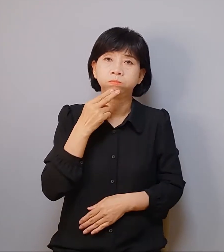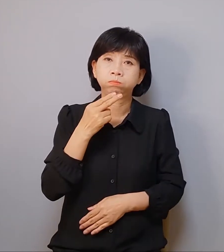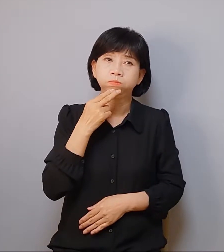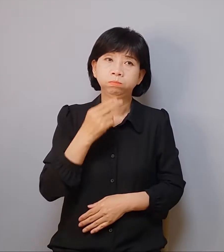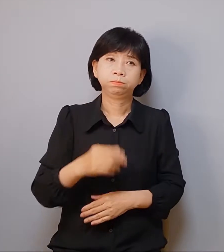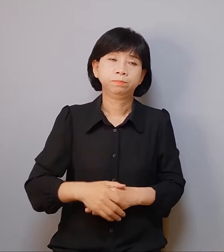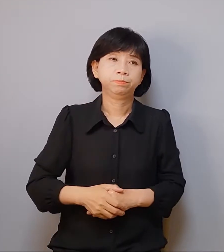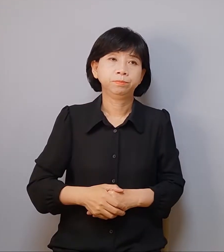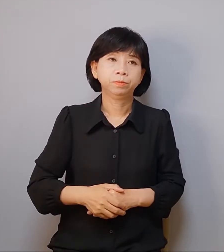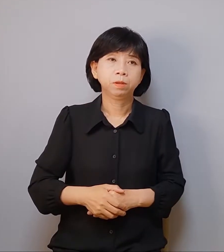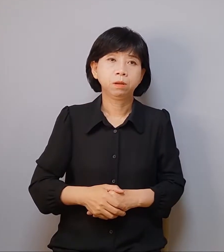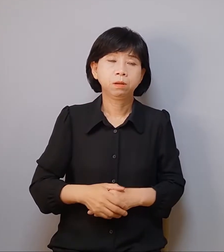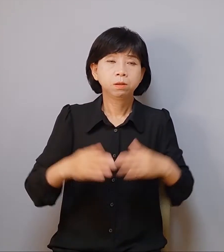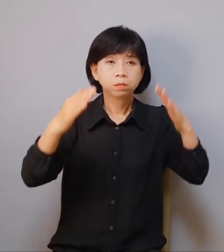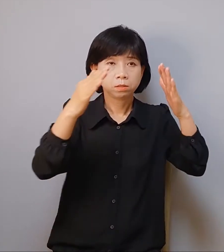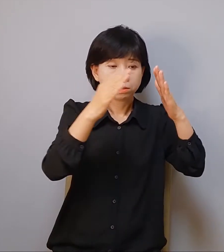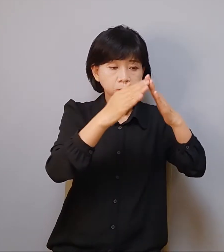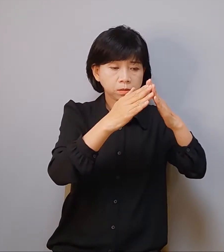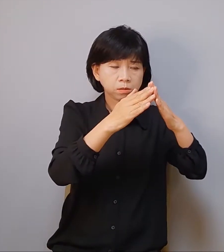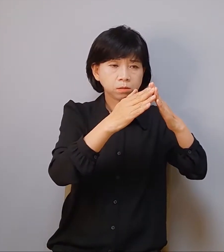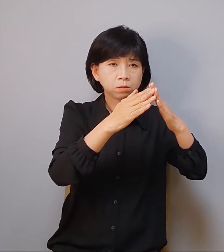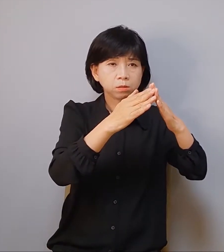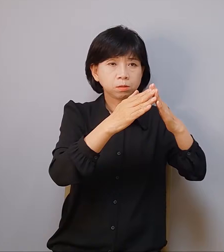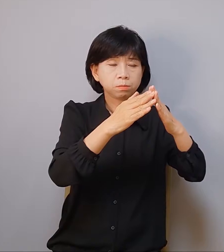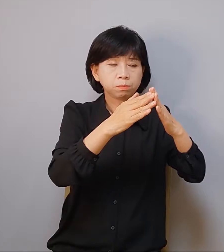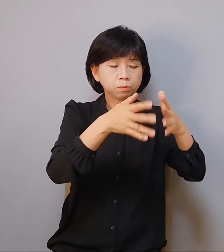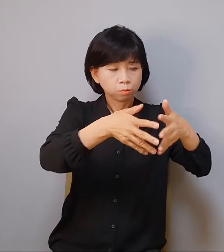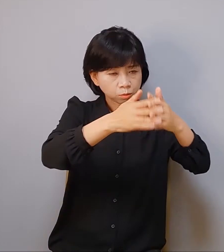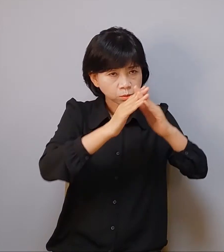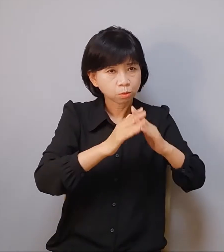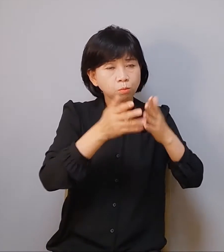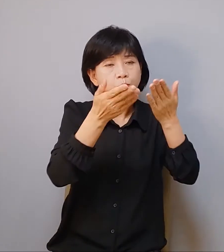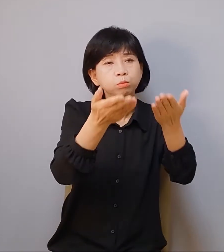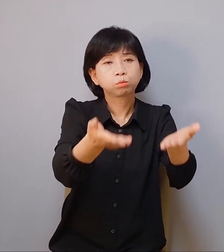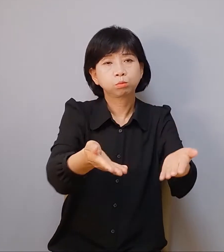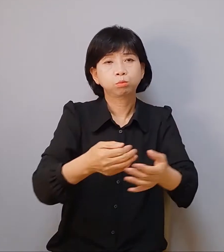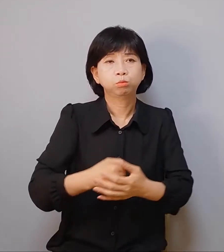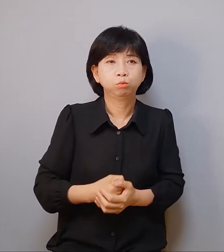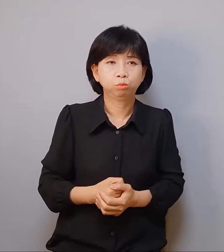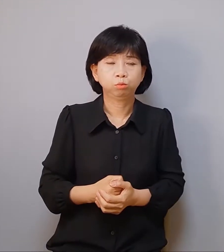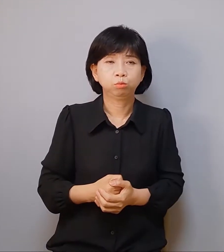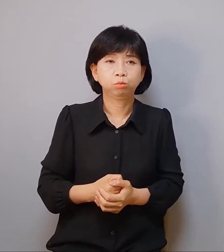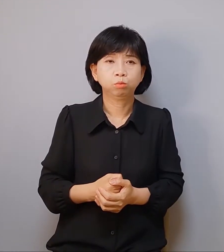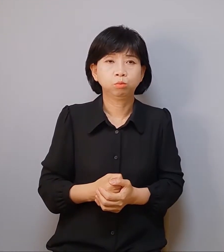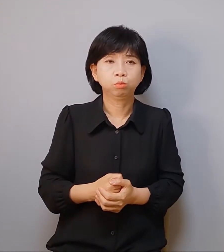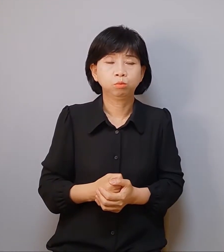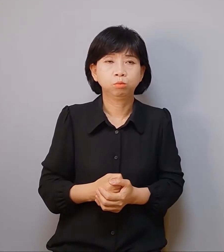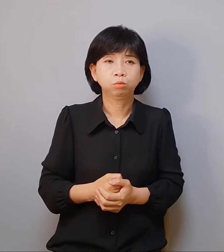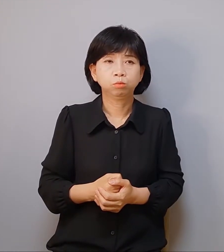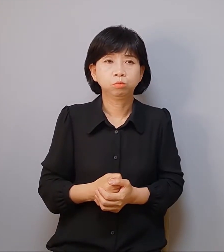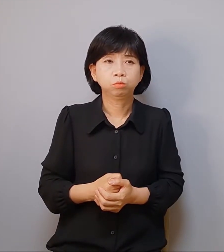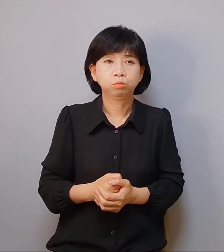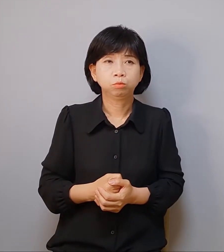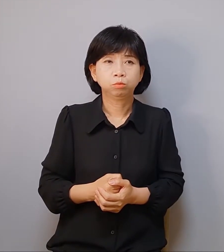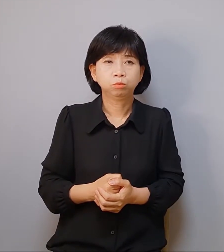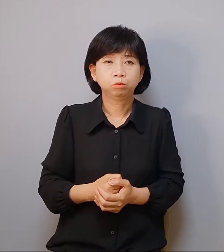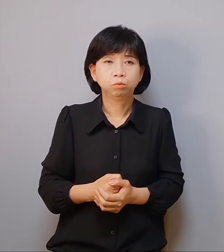집이 없는 사람들에게 집을 지어주는 헤비타트 운동을 이끌었습니다. 그런데